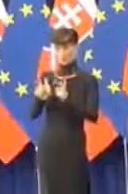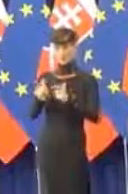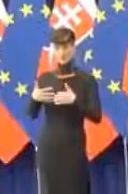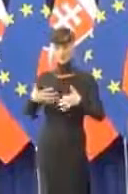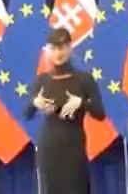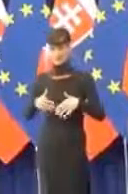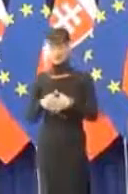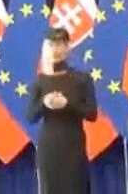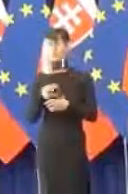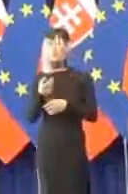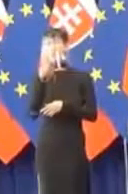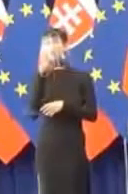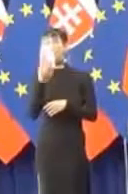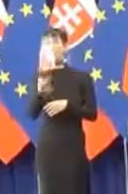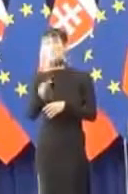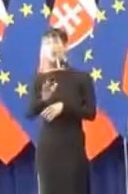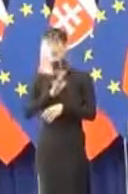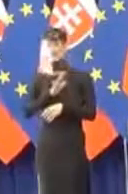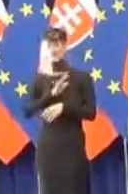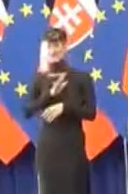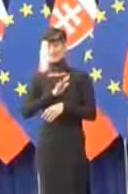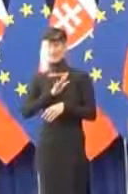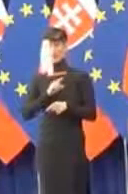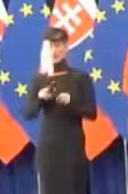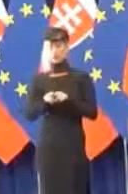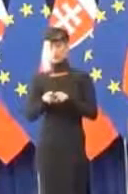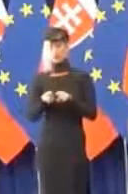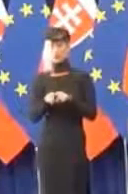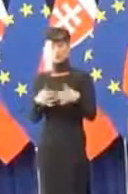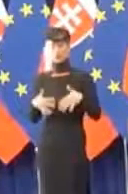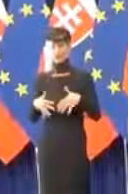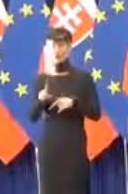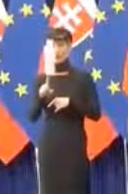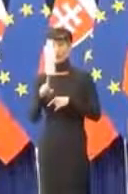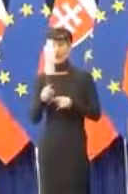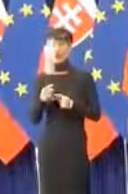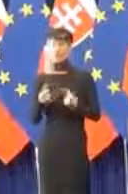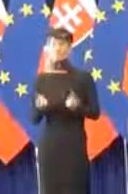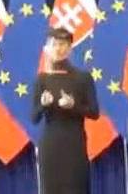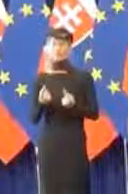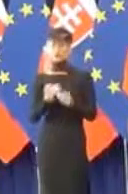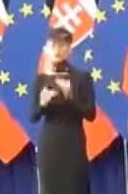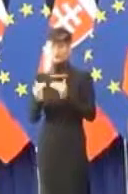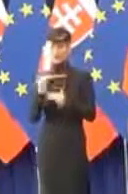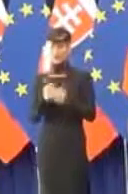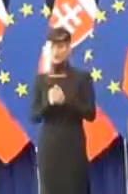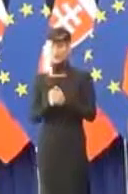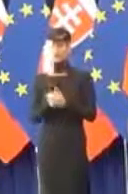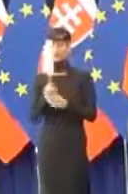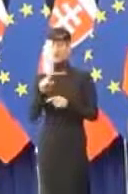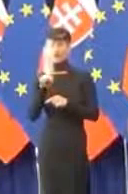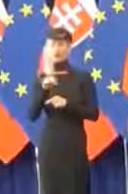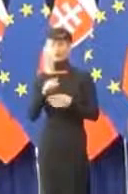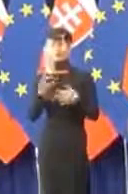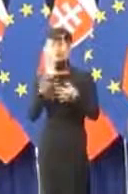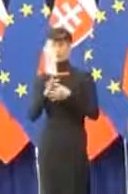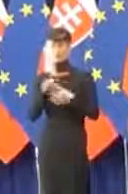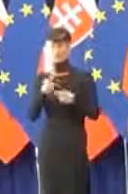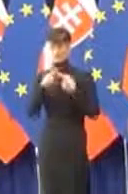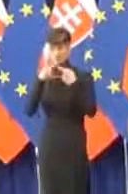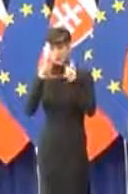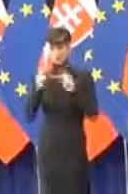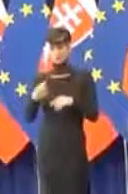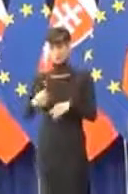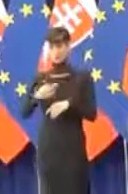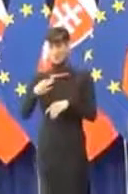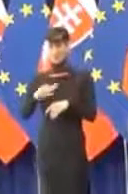riziko nedostalo do prostredia, ale tých príčin je viacej. Takže má to aj historickú súvislosť a v